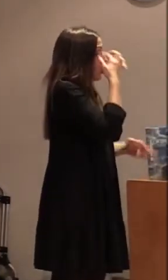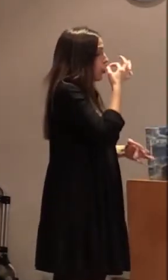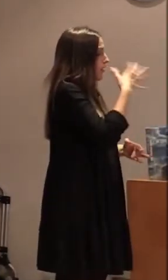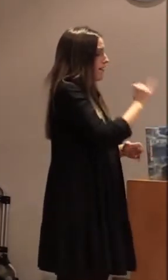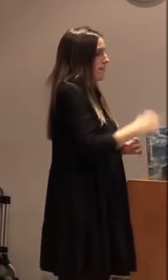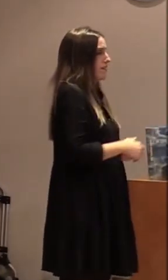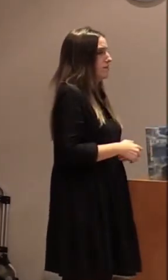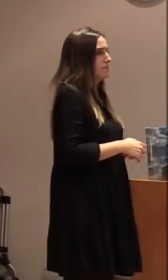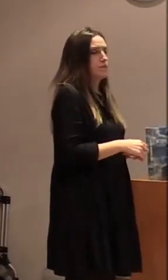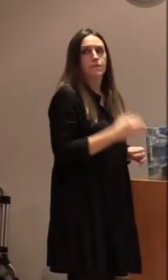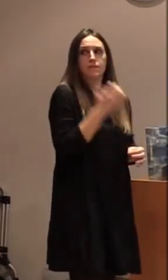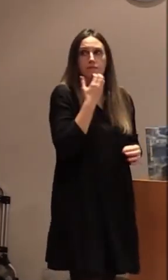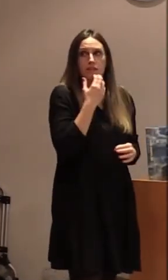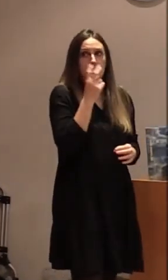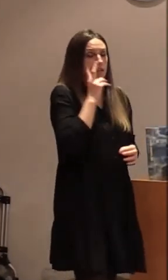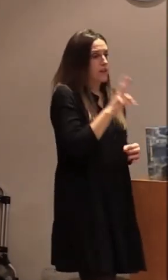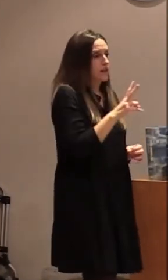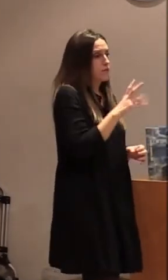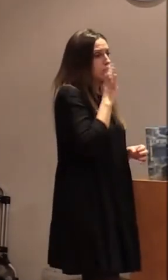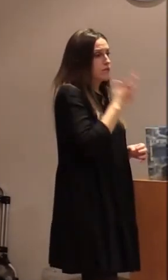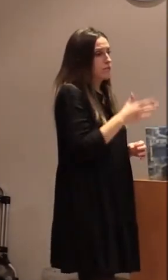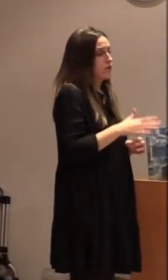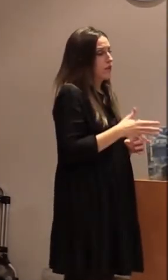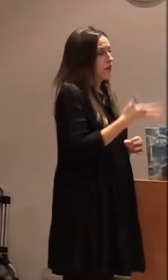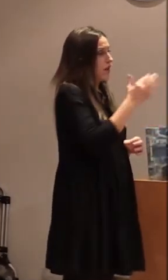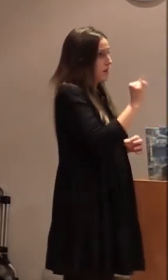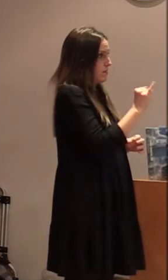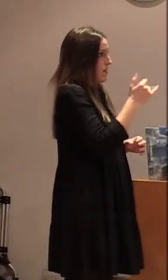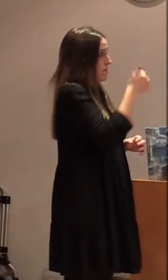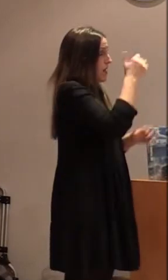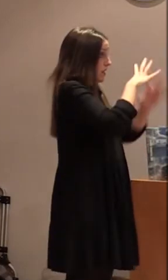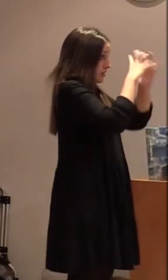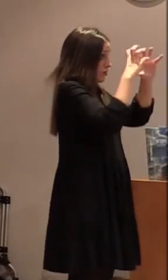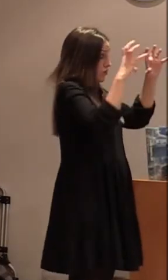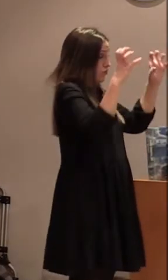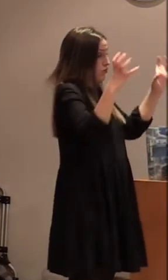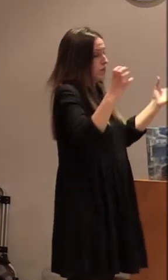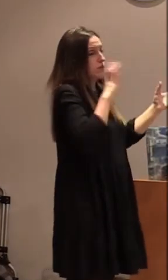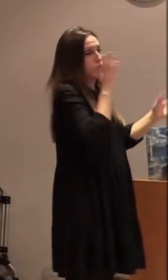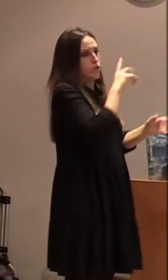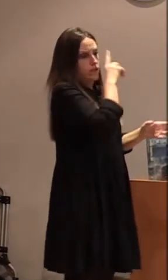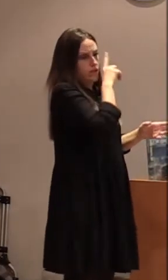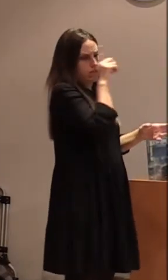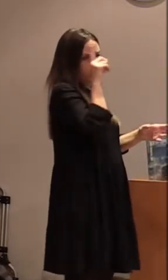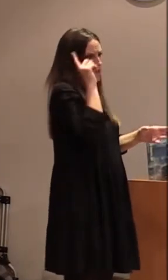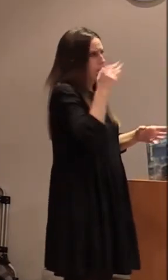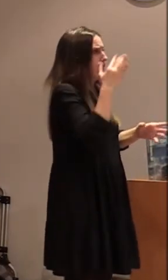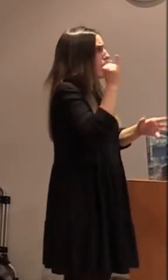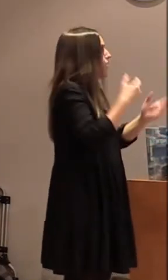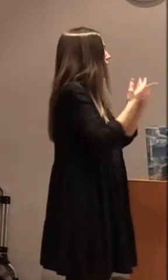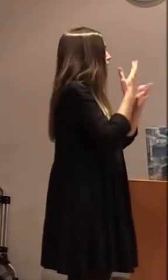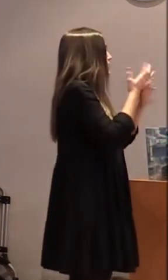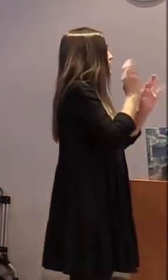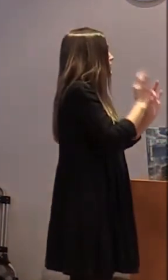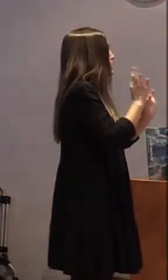Bueno, si la vio es porque había más nubes en los cielos de Madrid, porque bueno, Madrid hay días así, pero no era lo